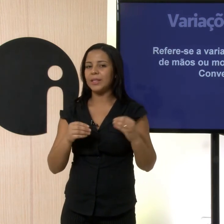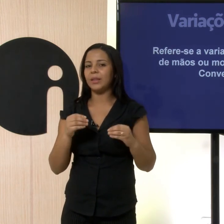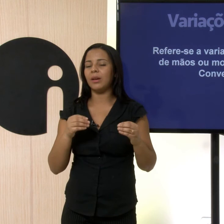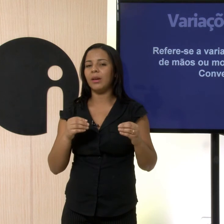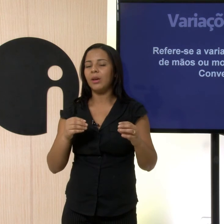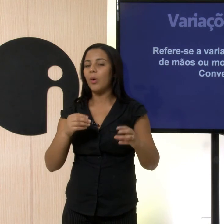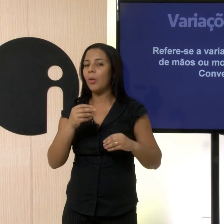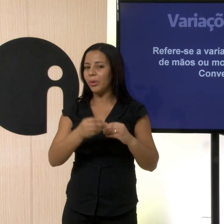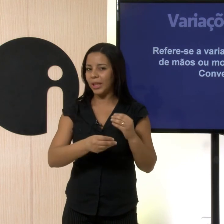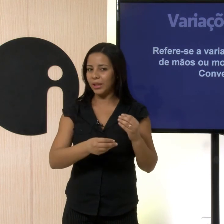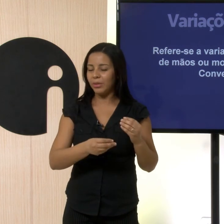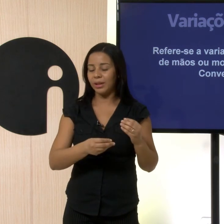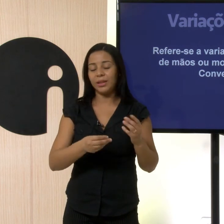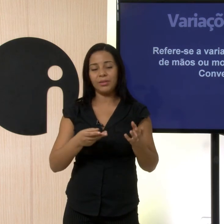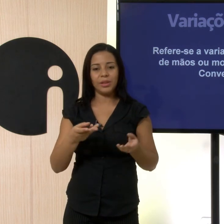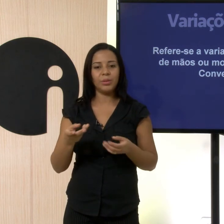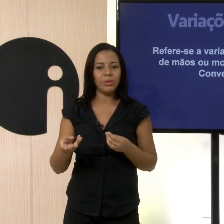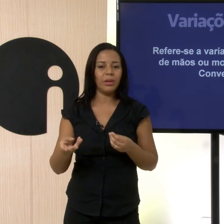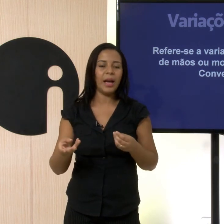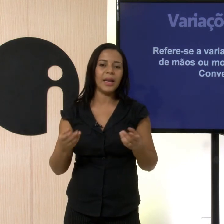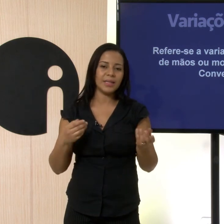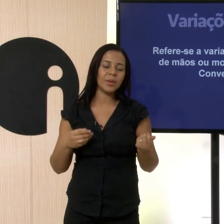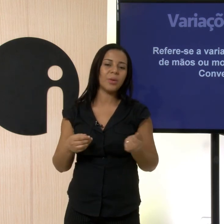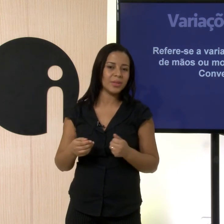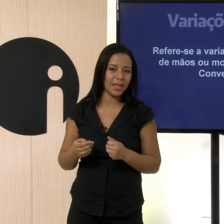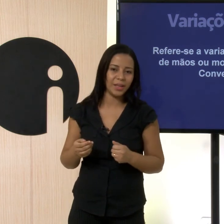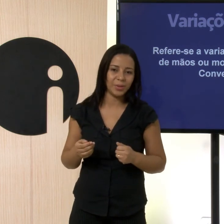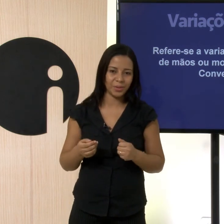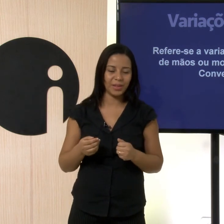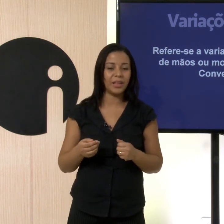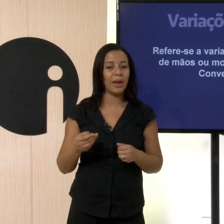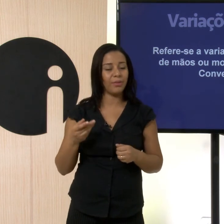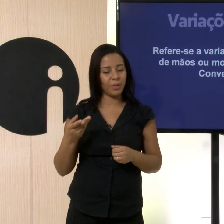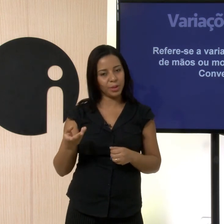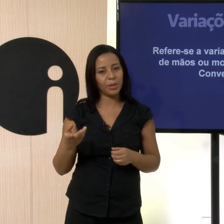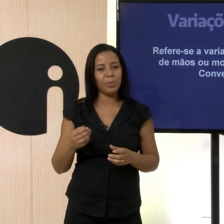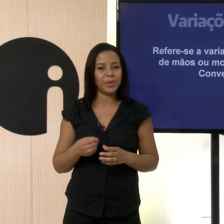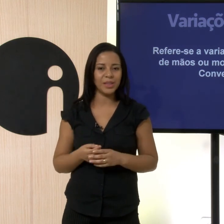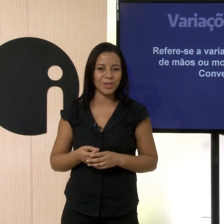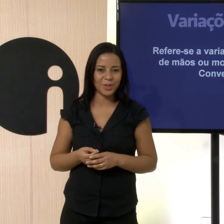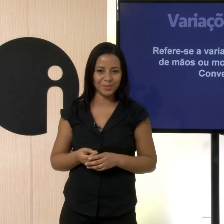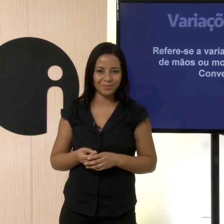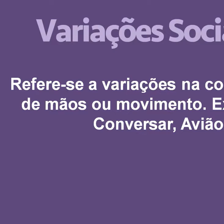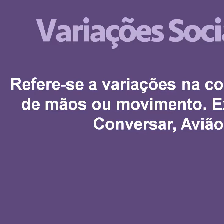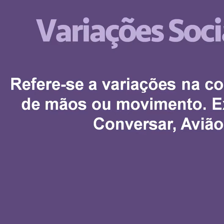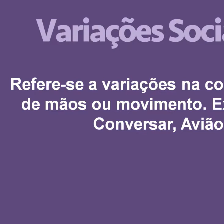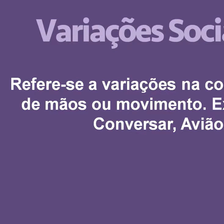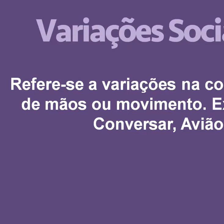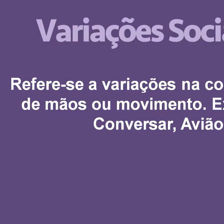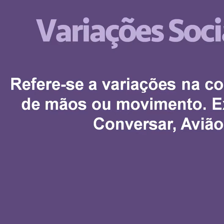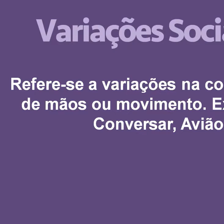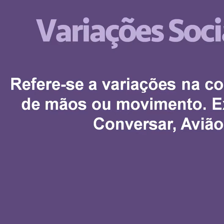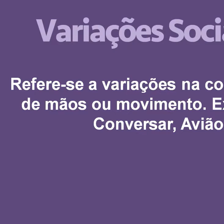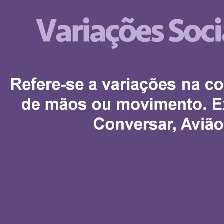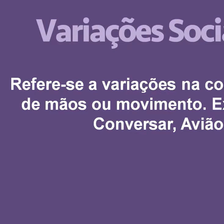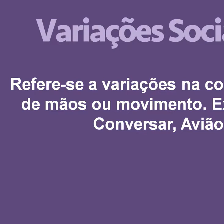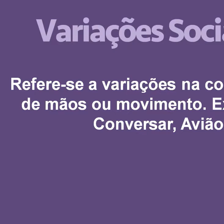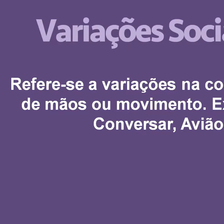reconhecida como língua, devido a esse conceito, que foi muito importante. Também temos os